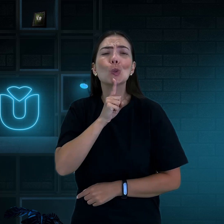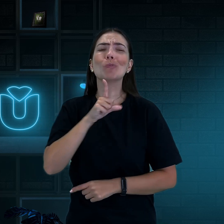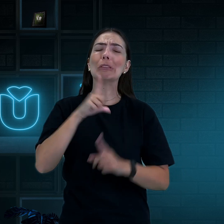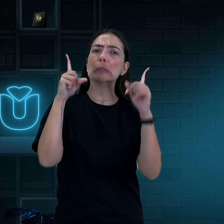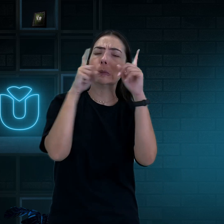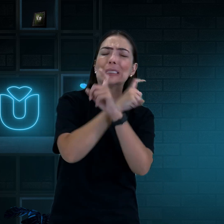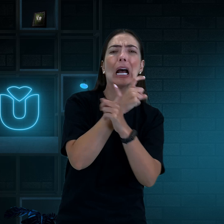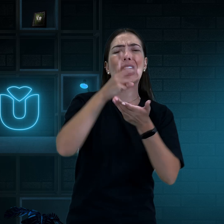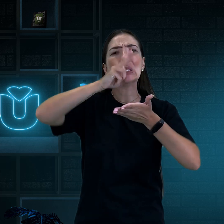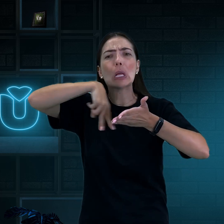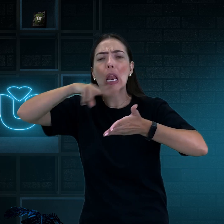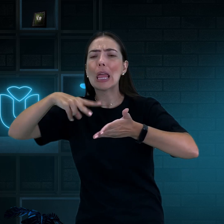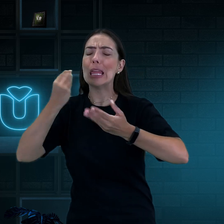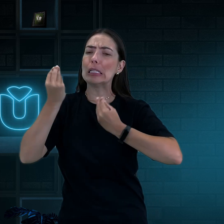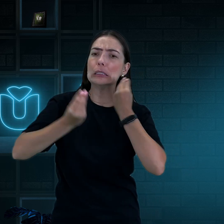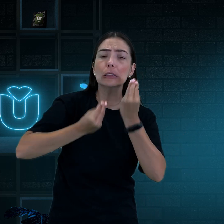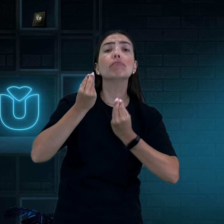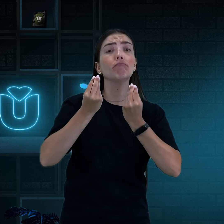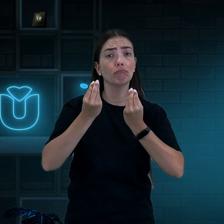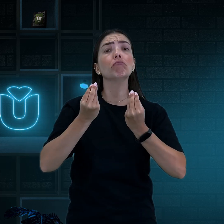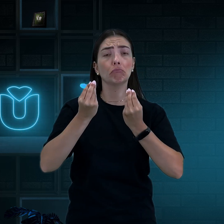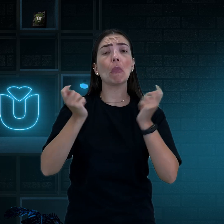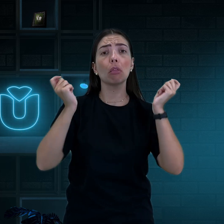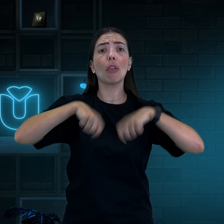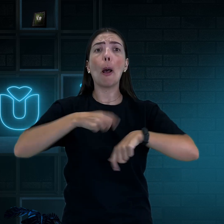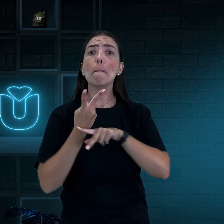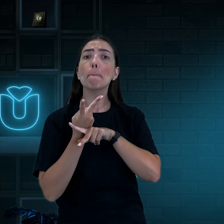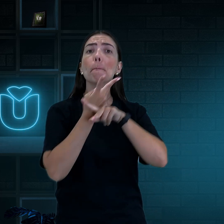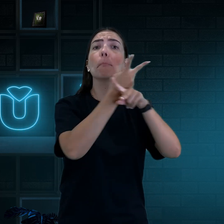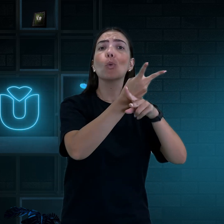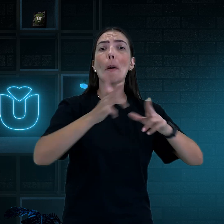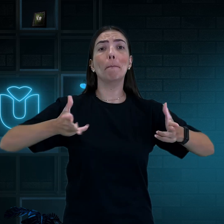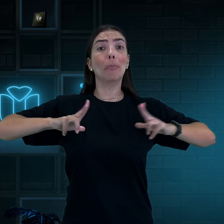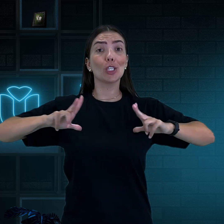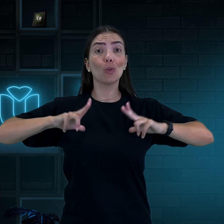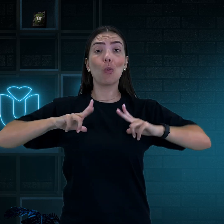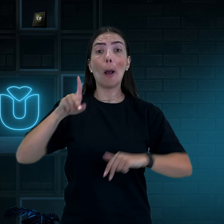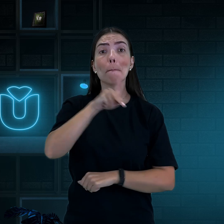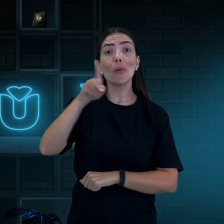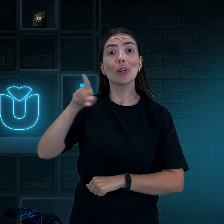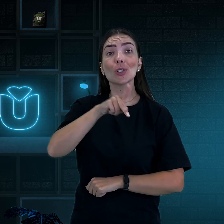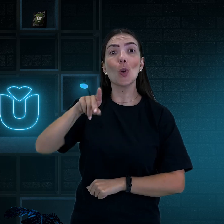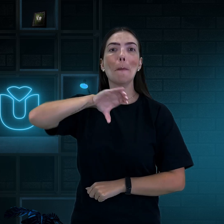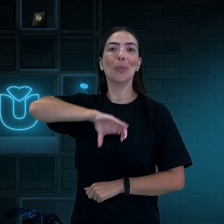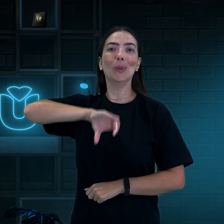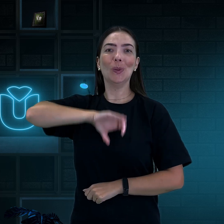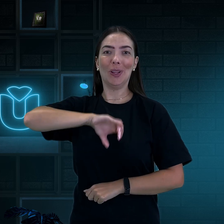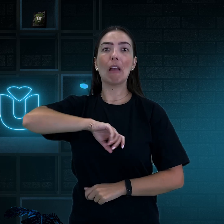você pode ver uma pessoa surda que tenha dificuldade na leitura, mas ele tem capacidade de aprendizado. Chame um professor particular